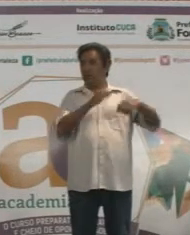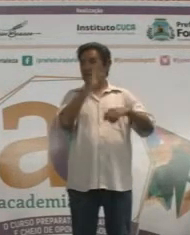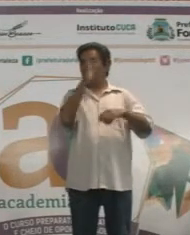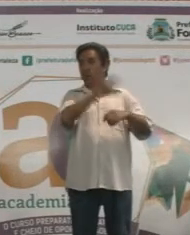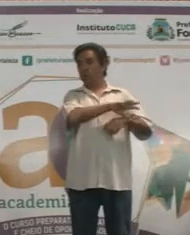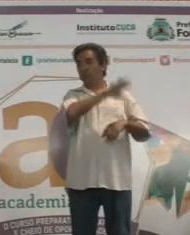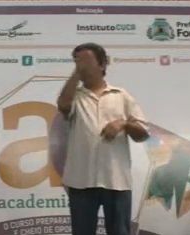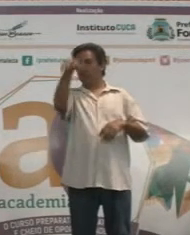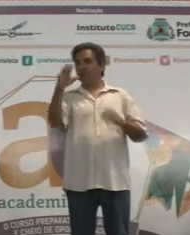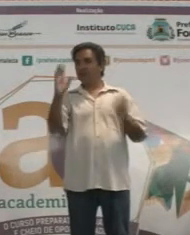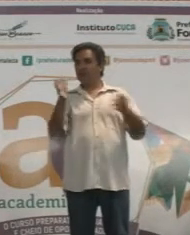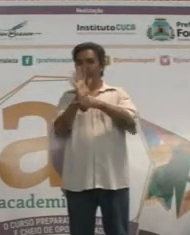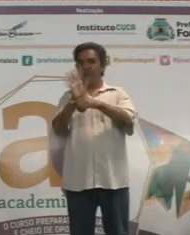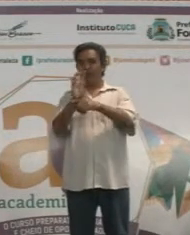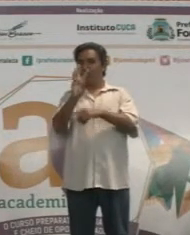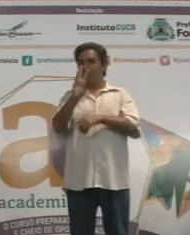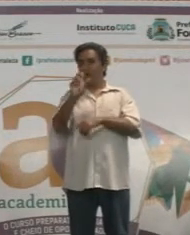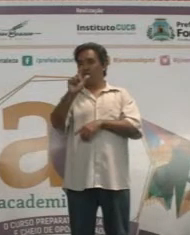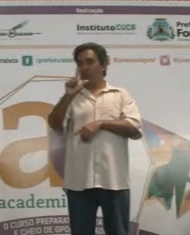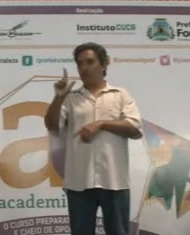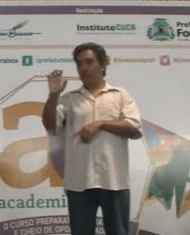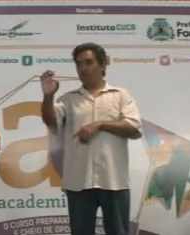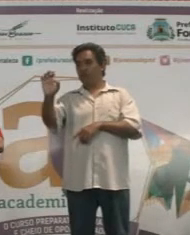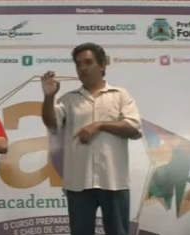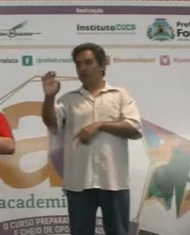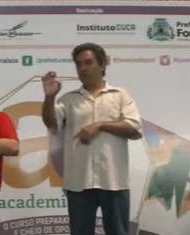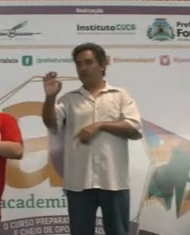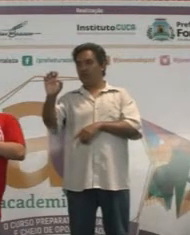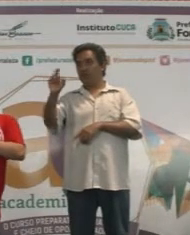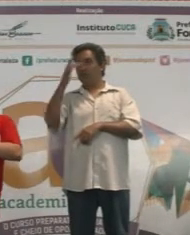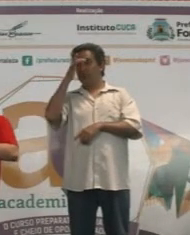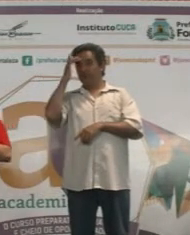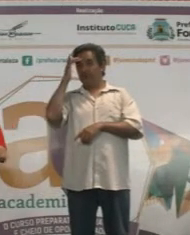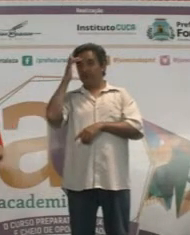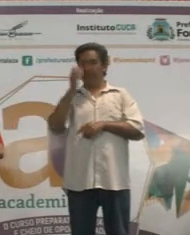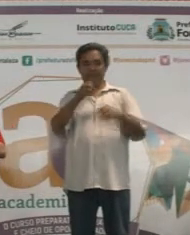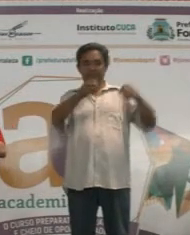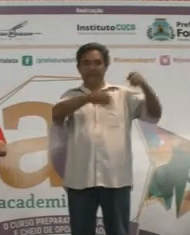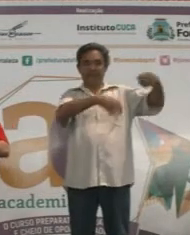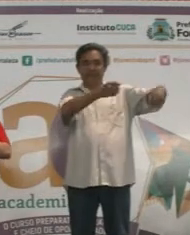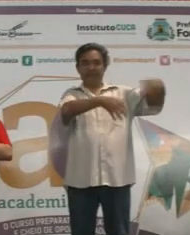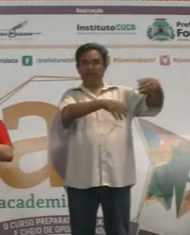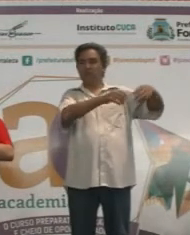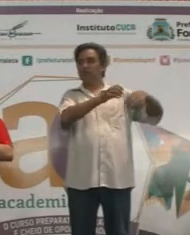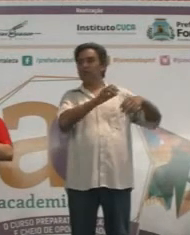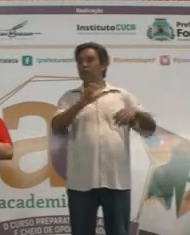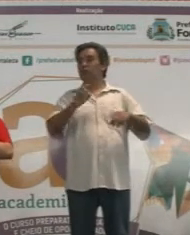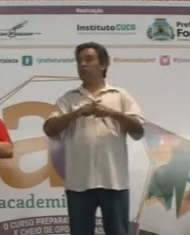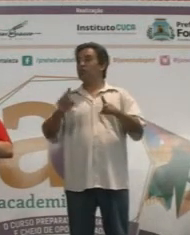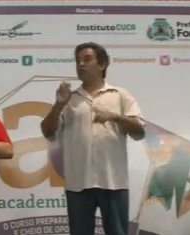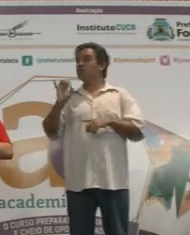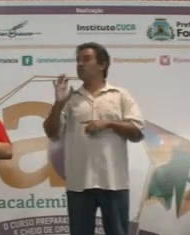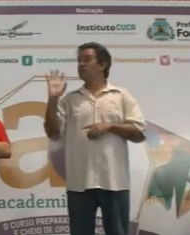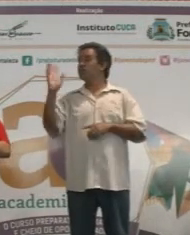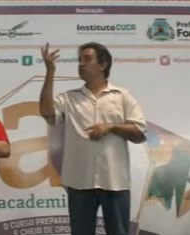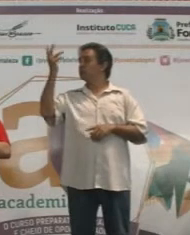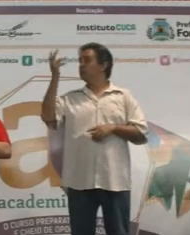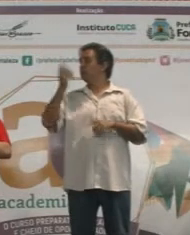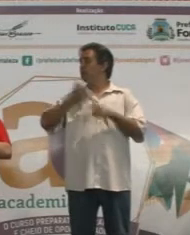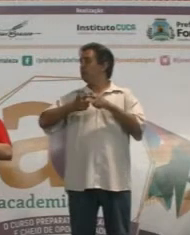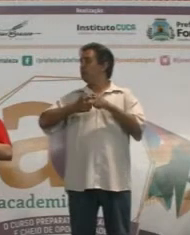vocês assistiram aqui do homem, né? O homem ali, pessoal, foge até do lixo. Né? Mas eles têm uma. Sei lá,